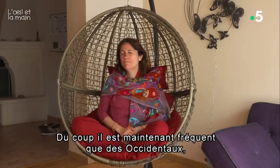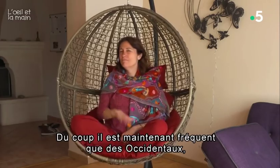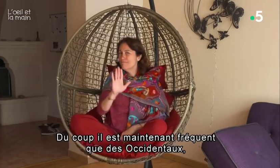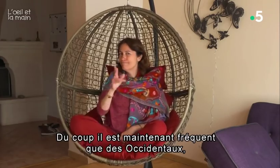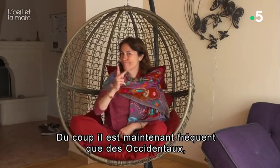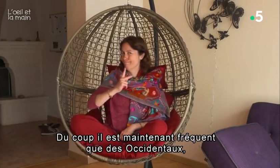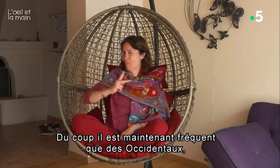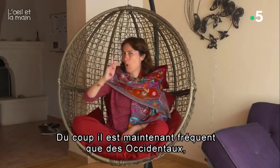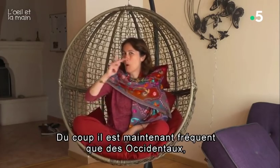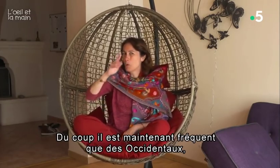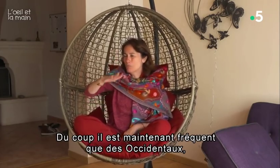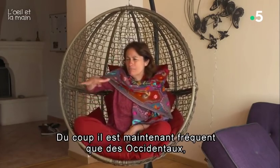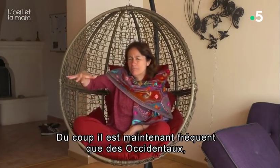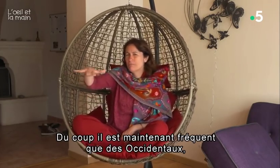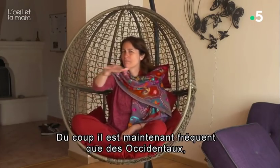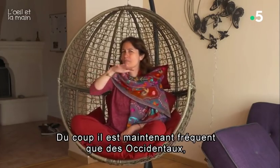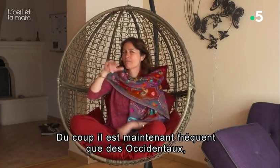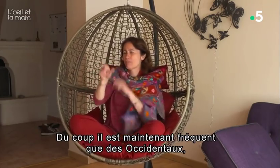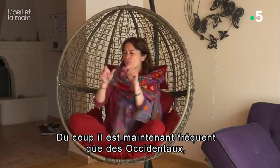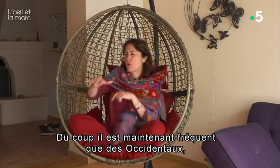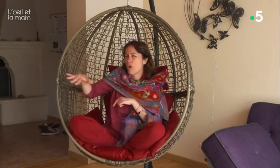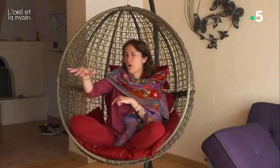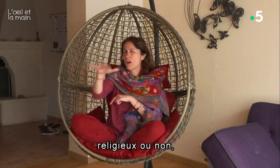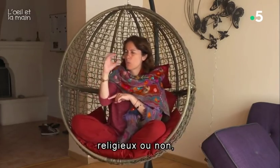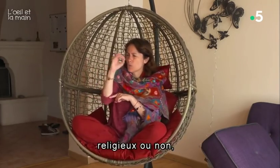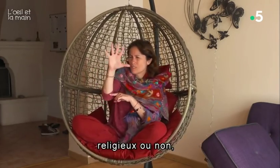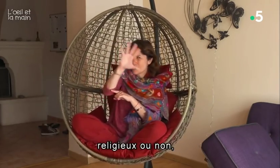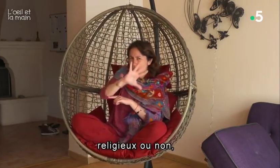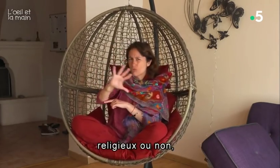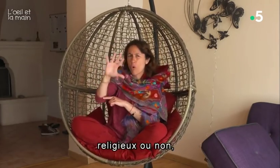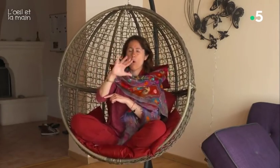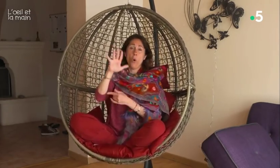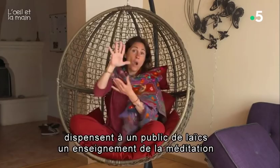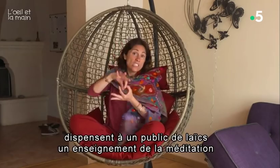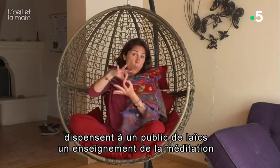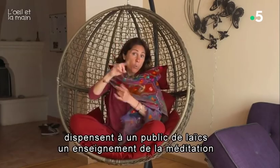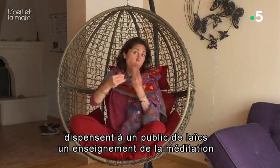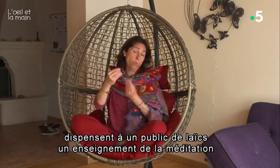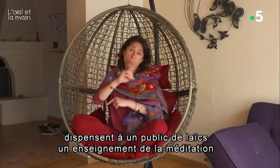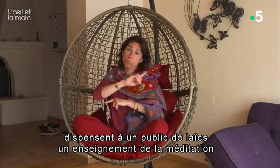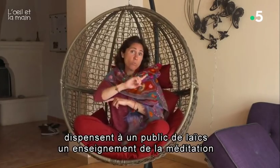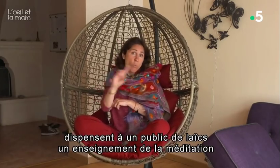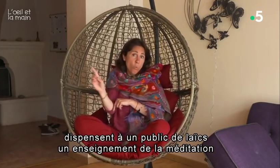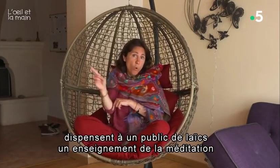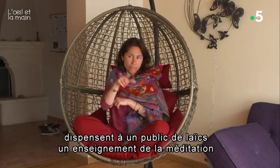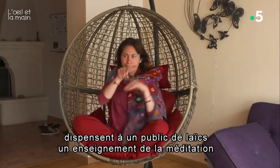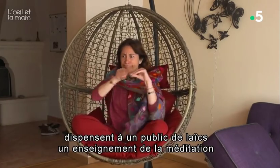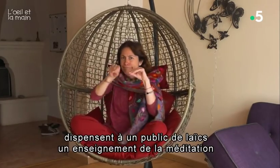Du coup, il est maintenant fréquent que des Occidentaux, religieux ou non, dispensent à un public de laïcs un enseignement